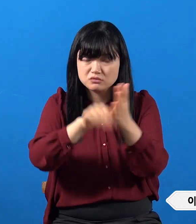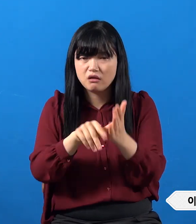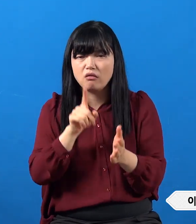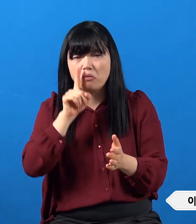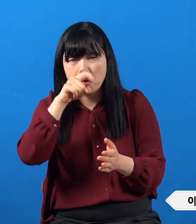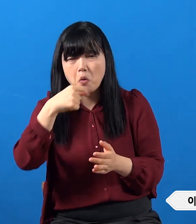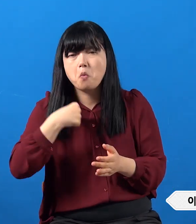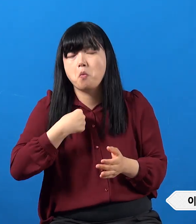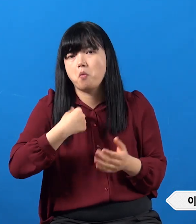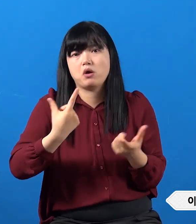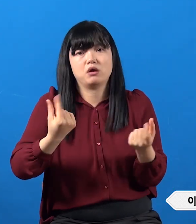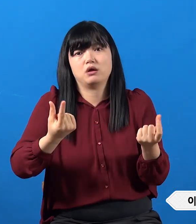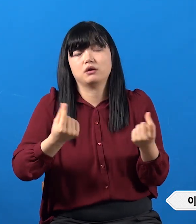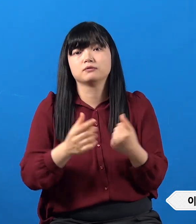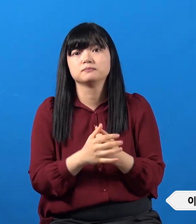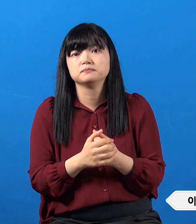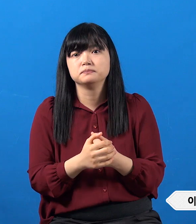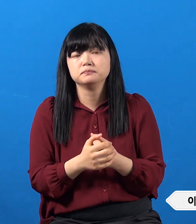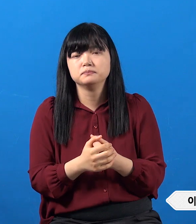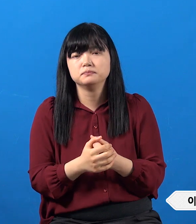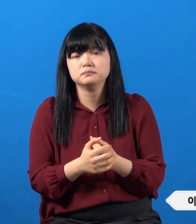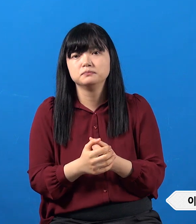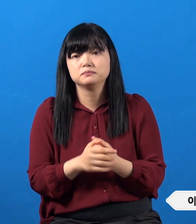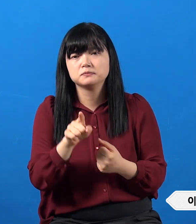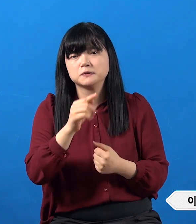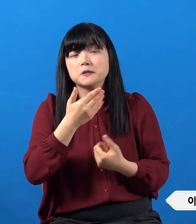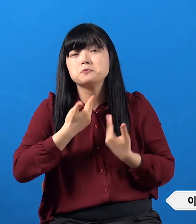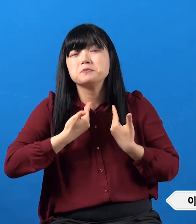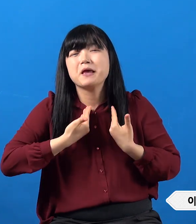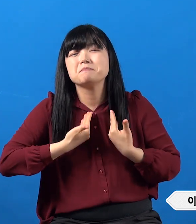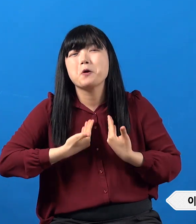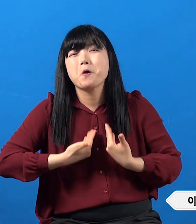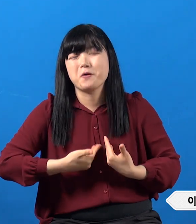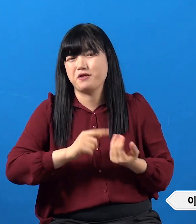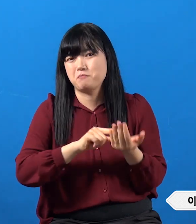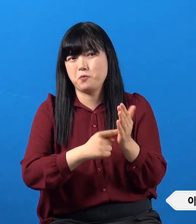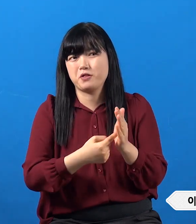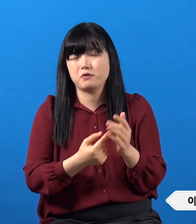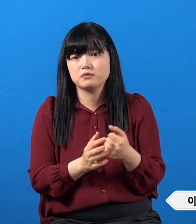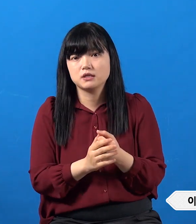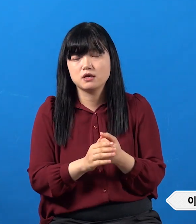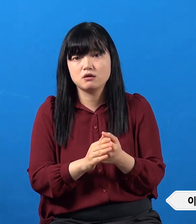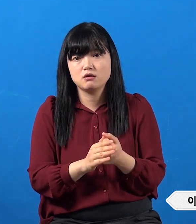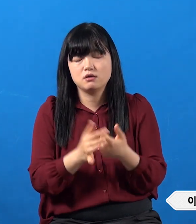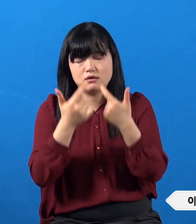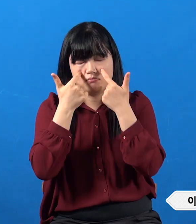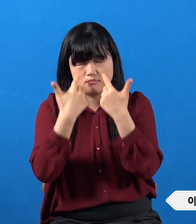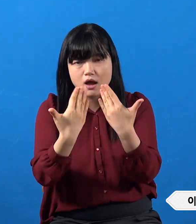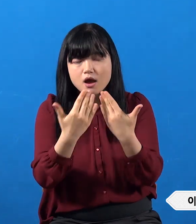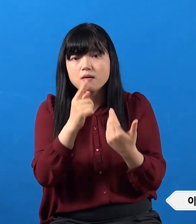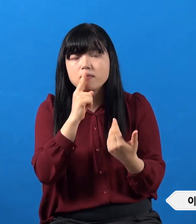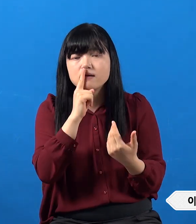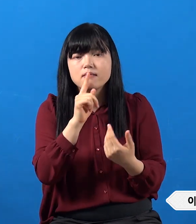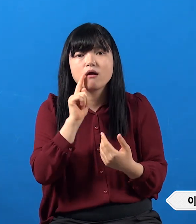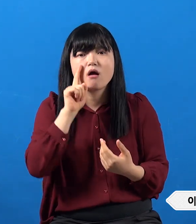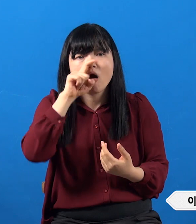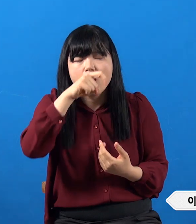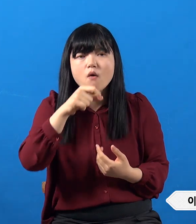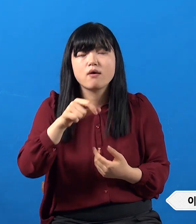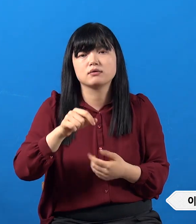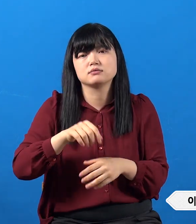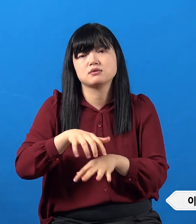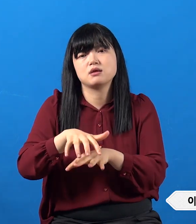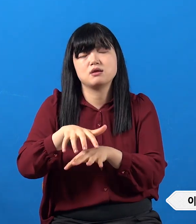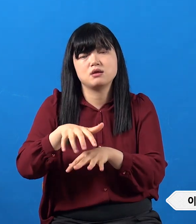보시기에는 더러운 옷에 지나지 않는다. 이건 굉장히 얌전한 번역이에요. 노골적으로 이 단어를 번역한다면 더러운